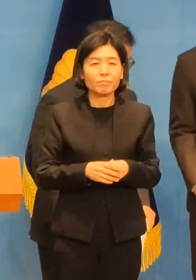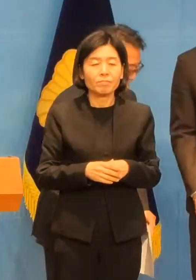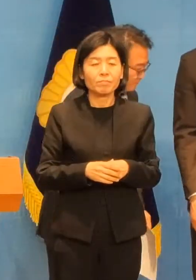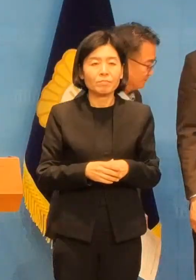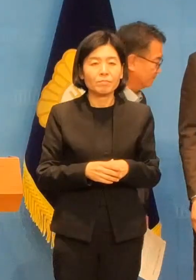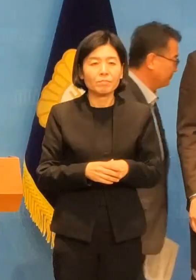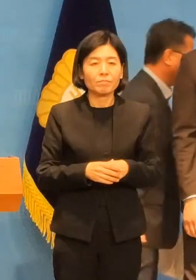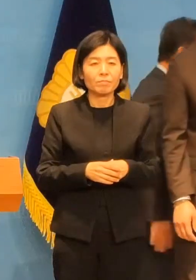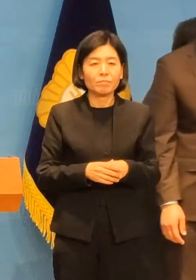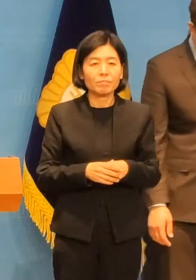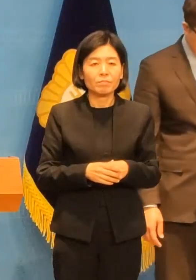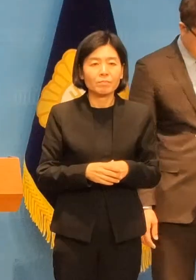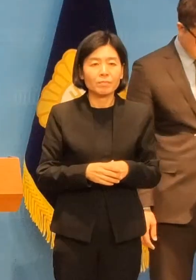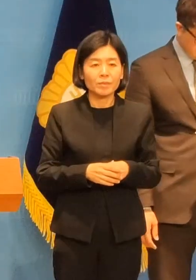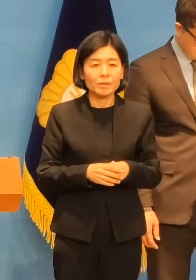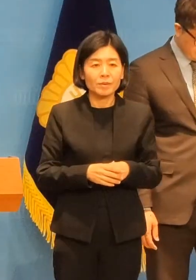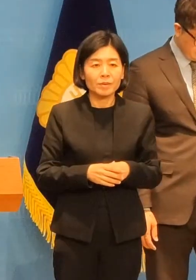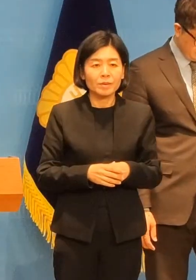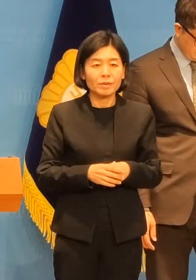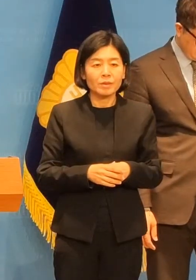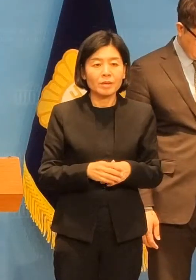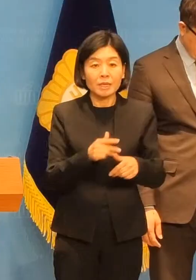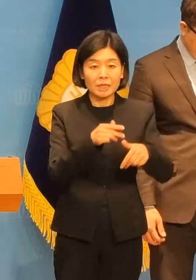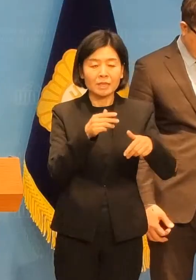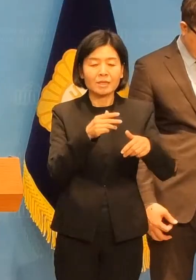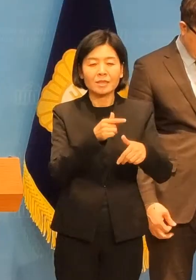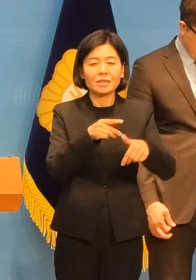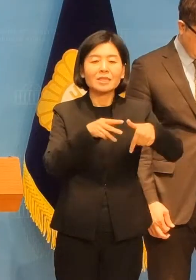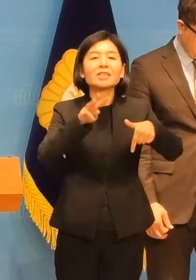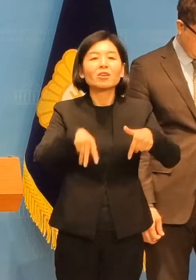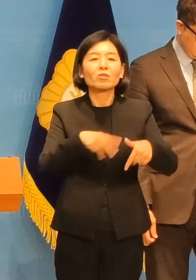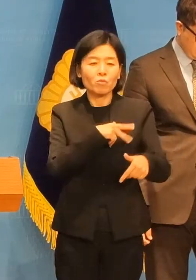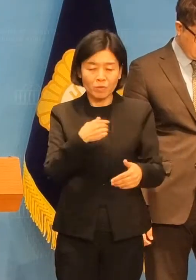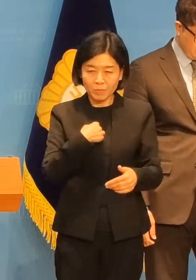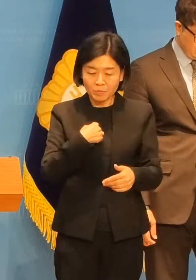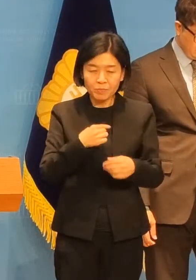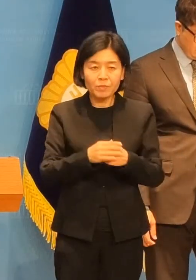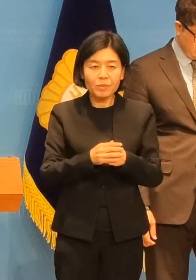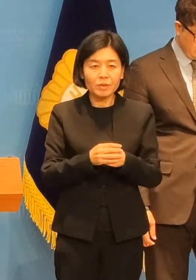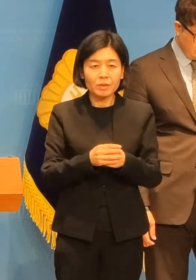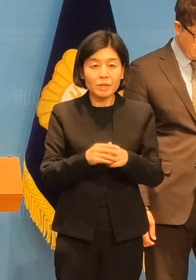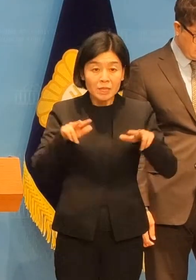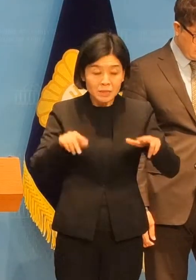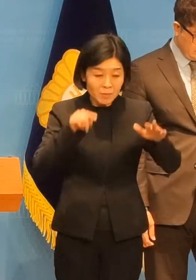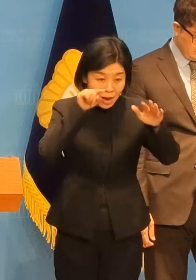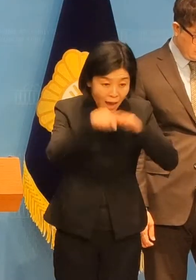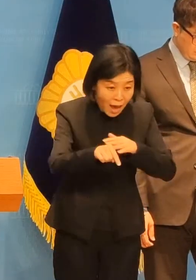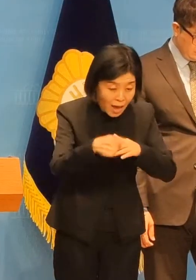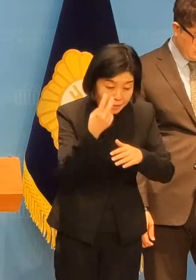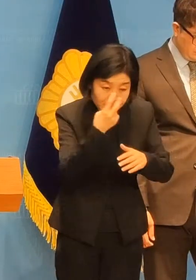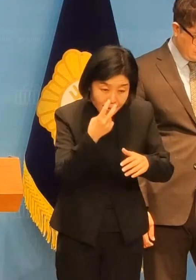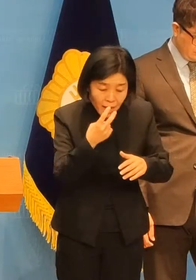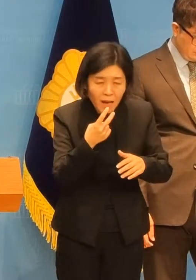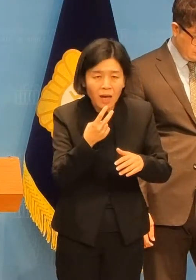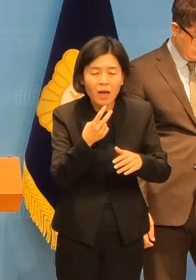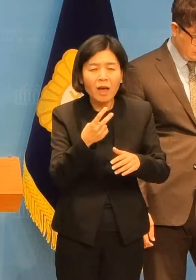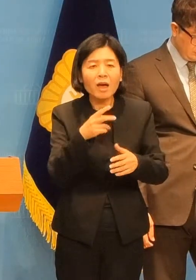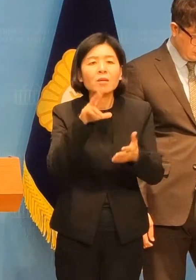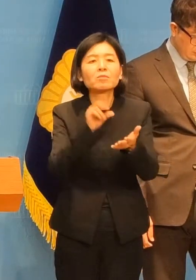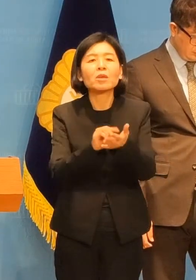김명주 인천광역시의회 의원입니다. 첫째, 반쪽짜리 현장 답사가 진행되었습니다. 총